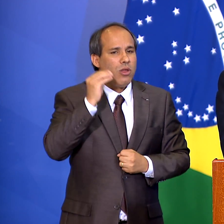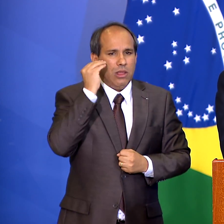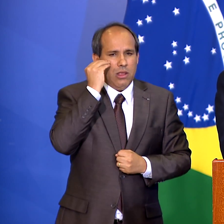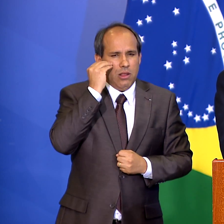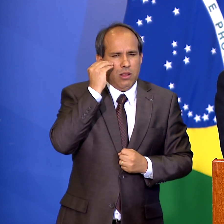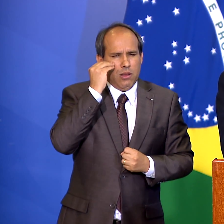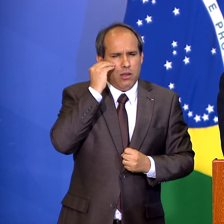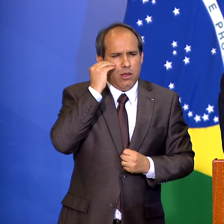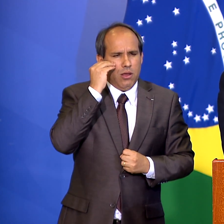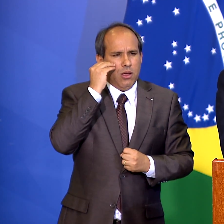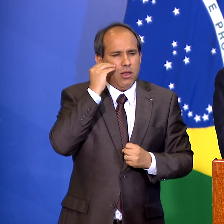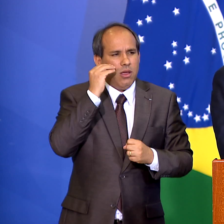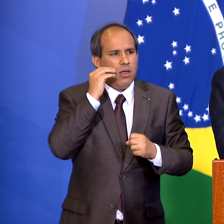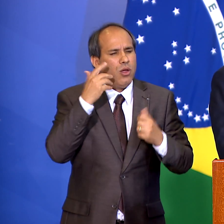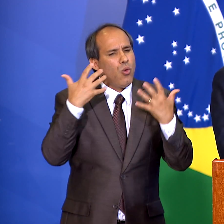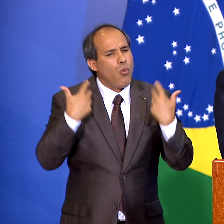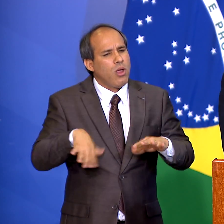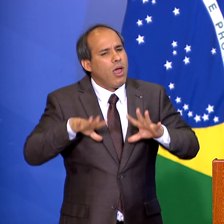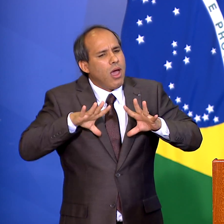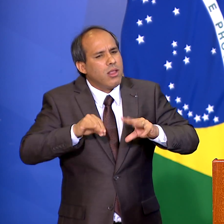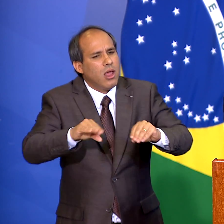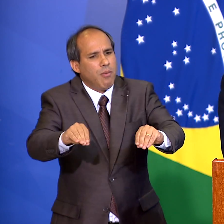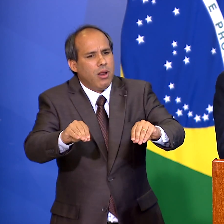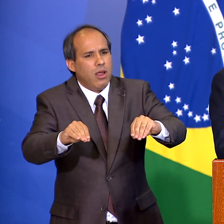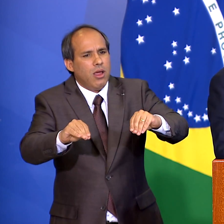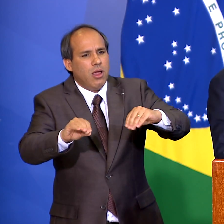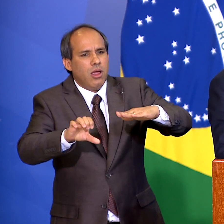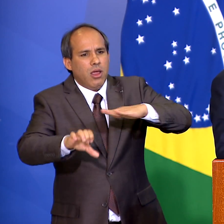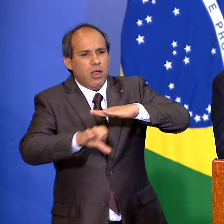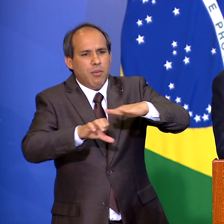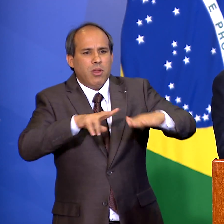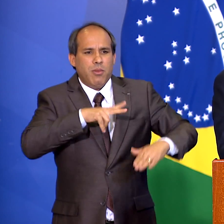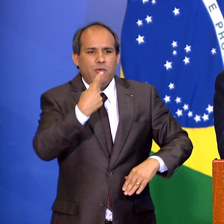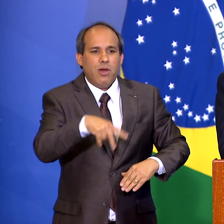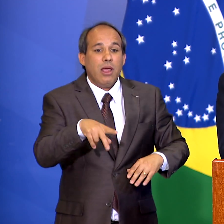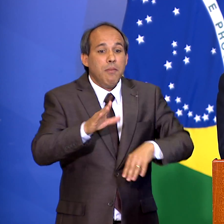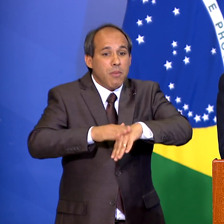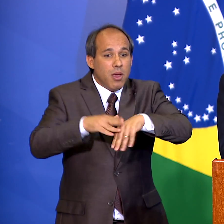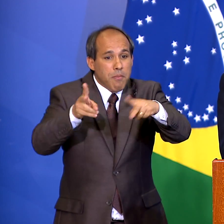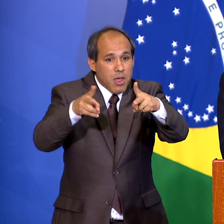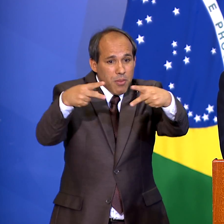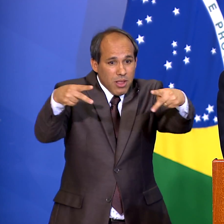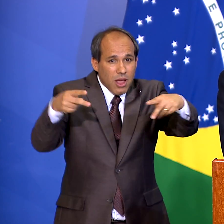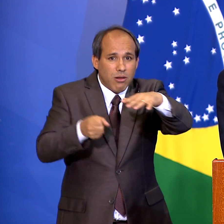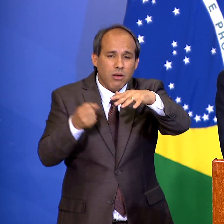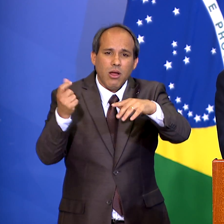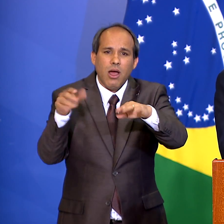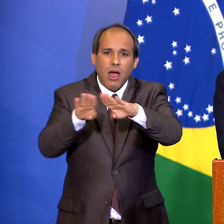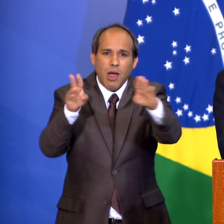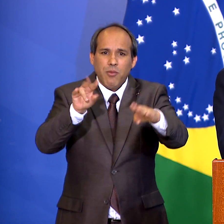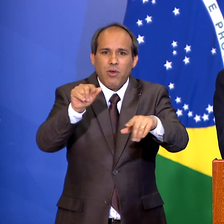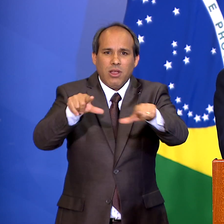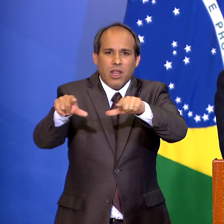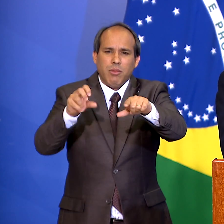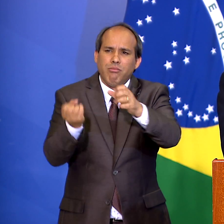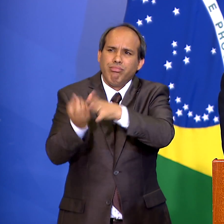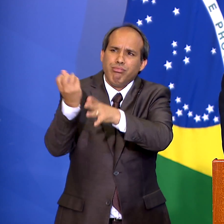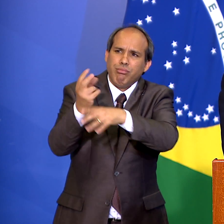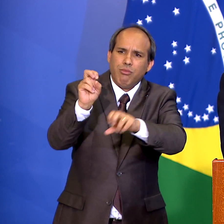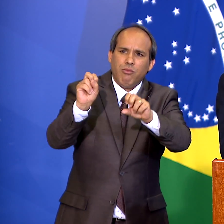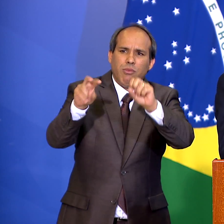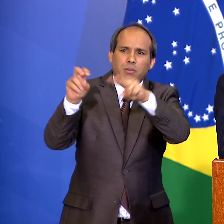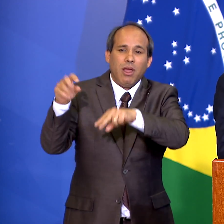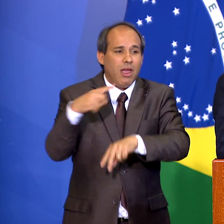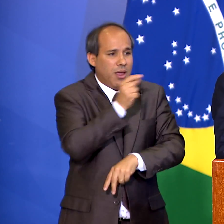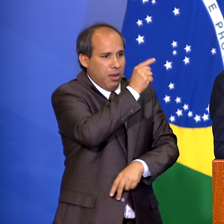e fazemos não atrapalhar a iniciativa privada. Como Paulo Guedes citou o Saxida aqui, uma pessoa fantástica na